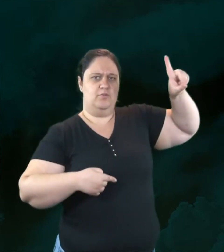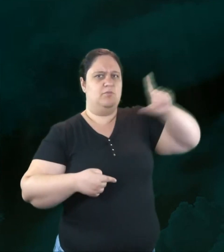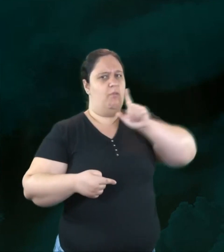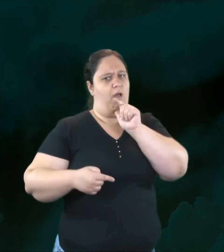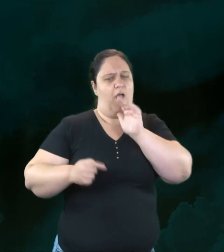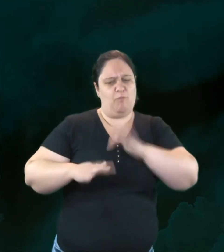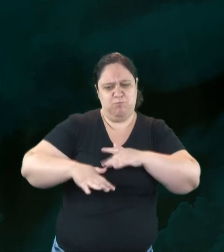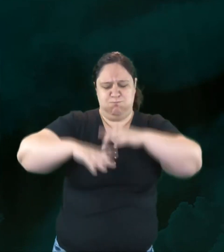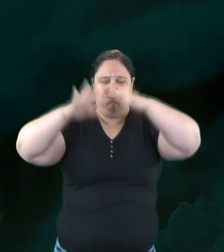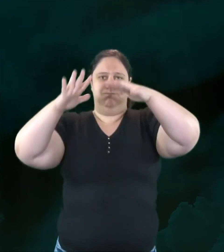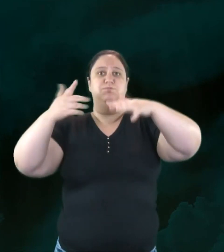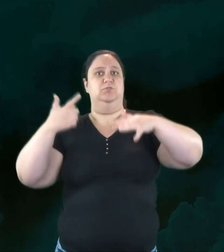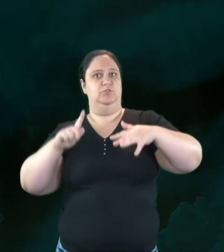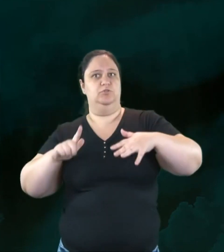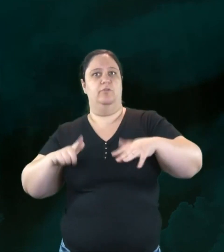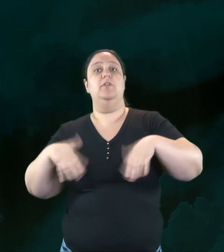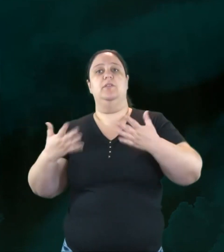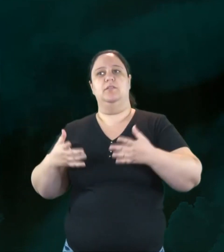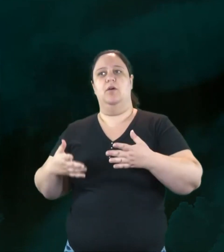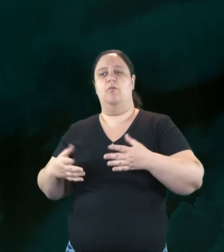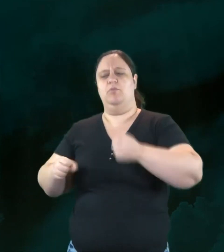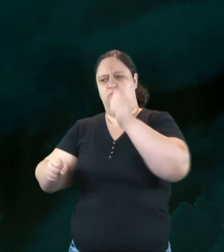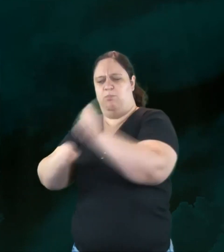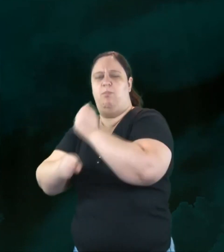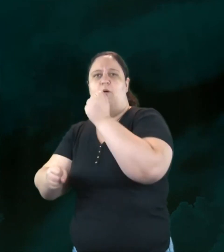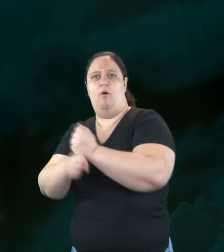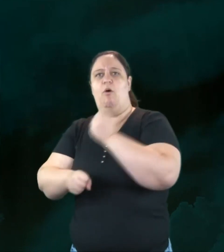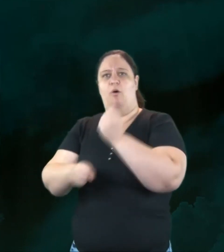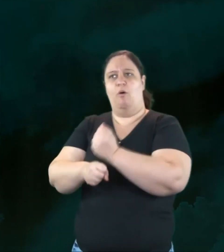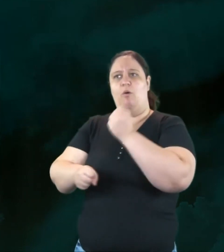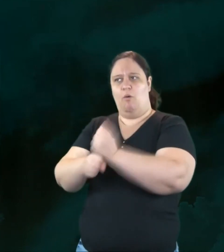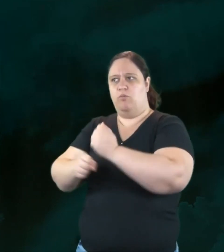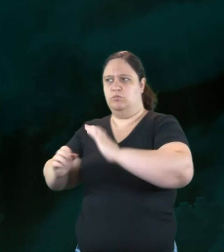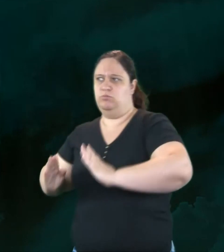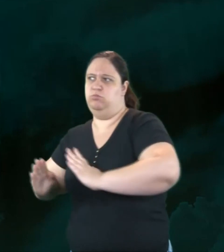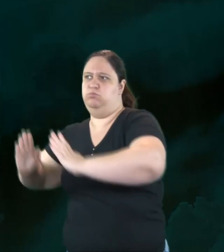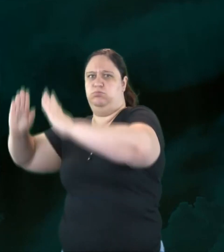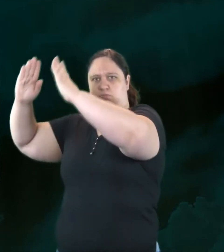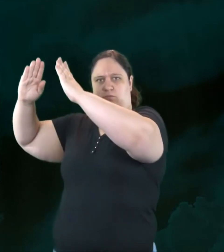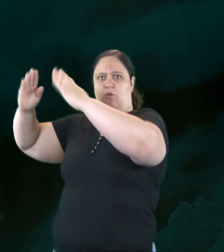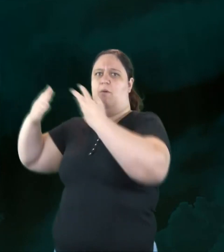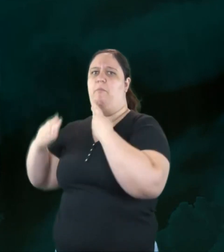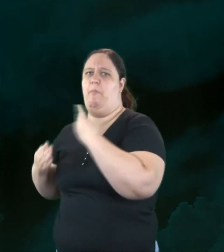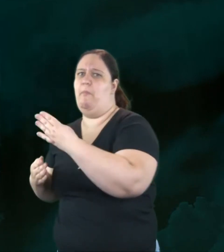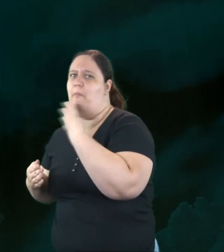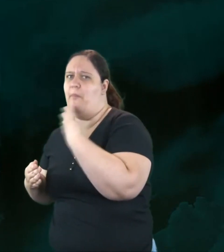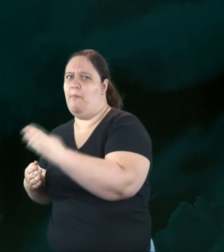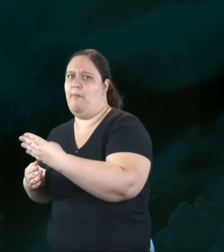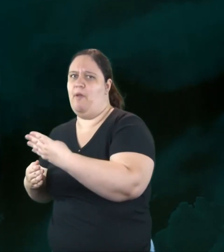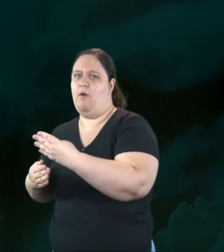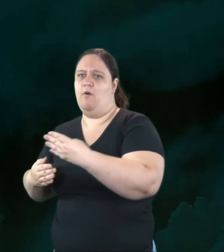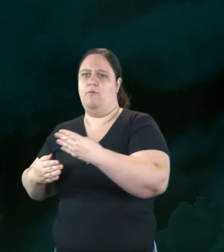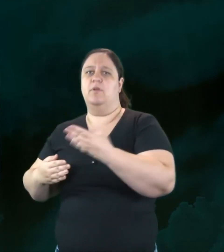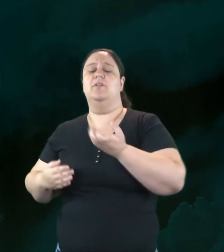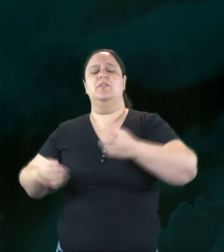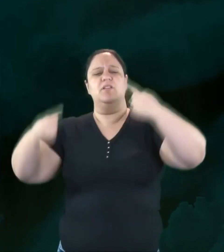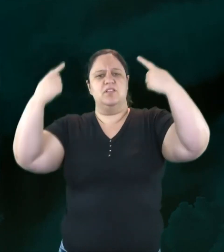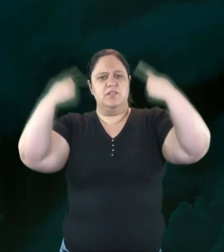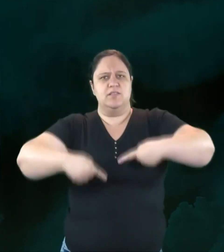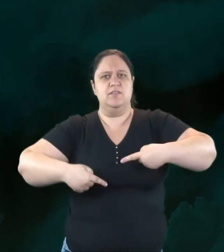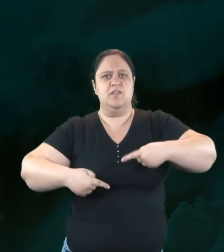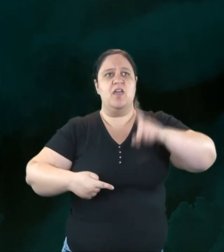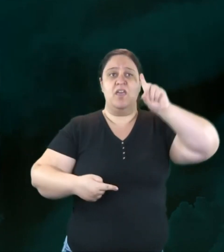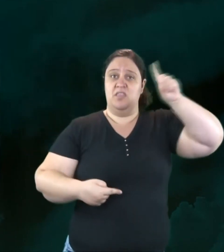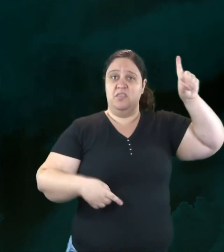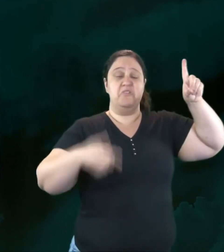construída, era para desafiar Deus, se Deus pode mandar né, metros e mais metros de dilúvio,